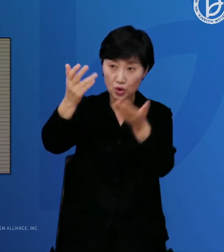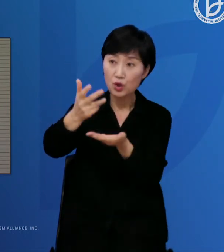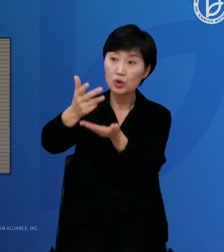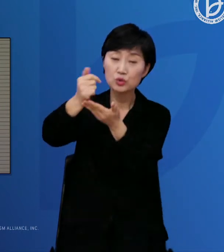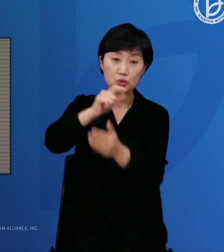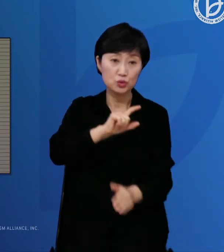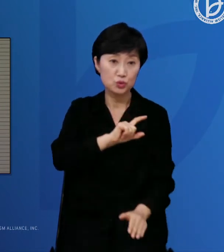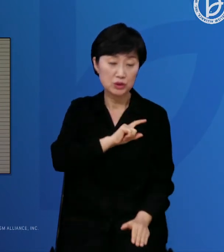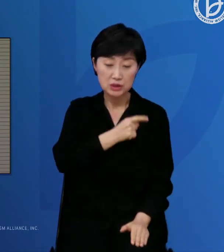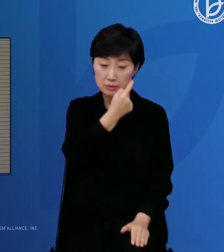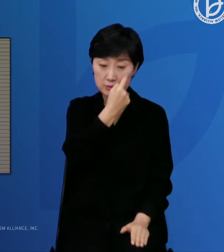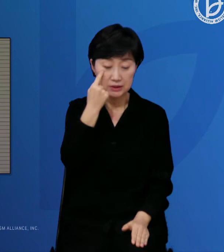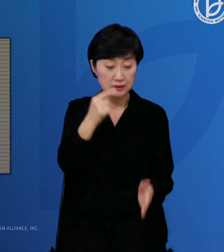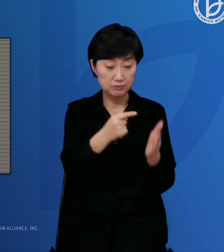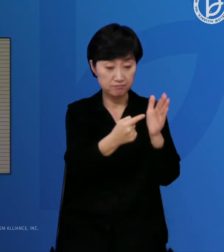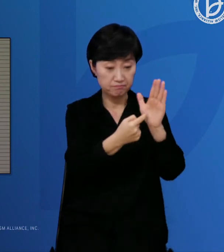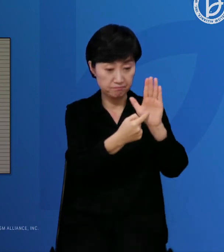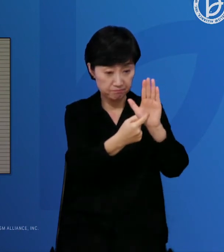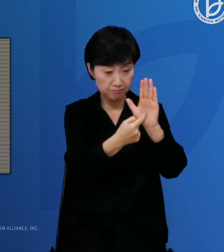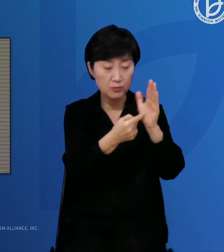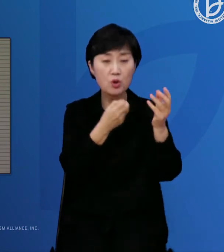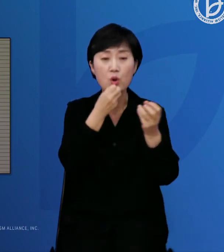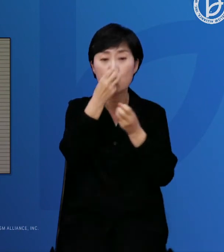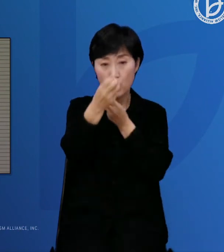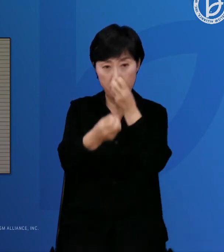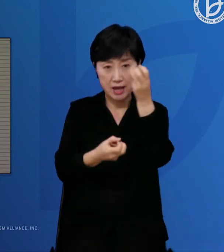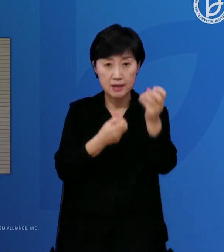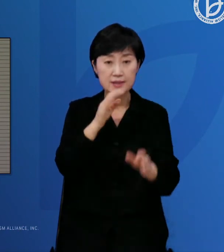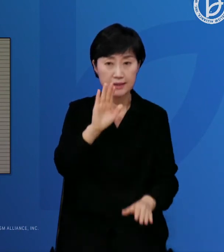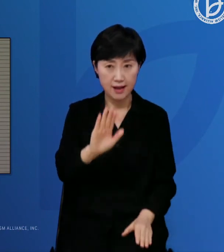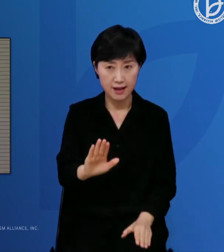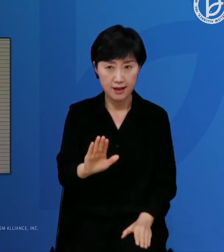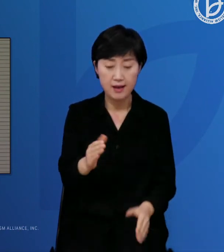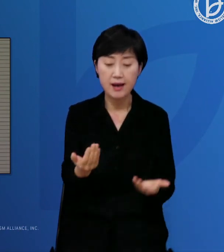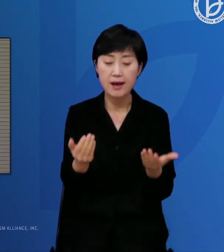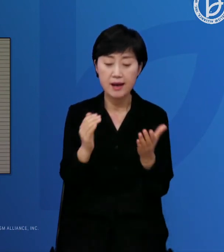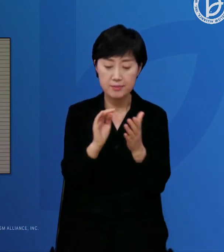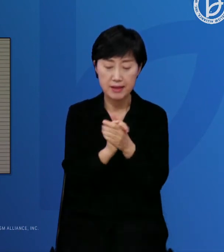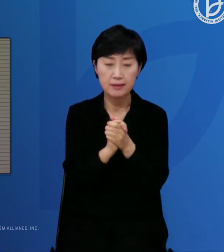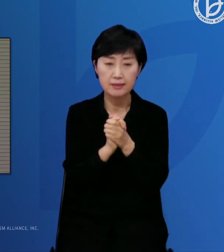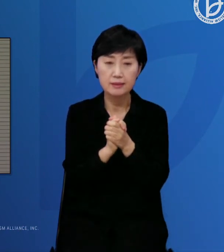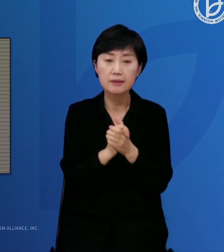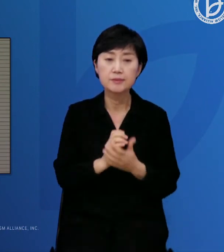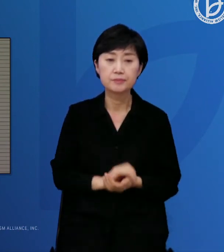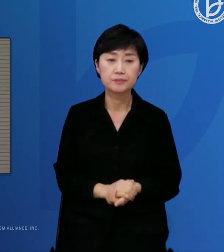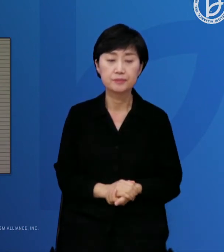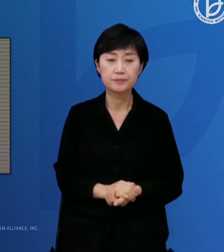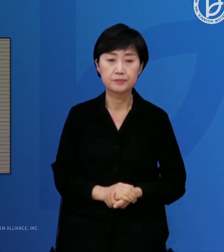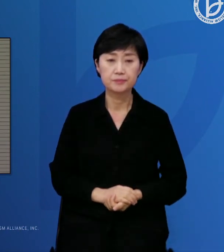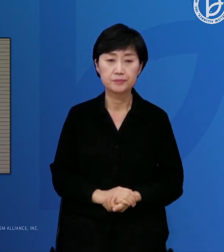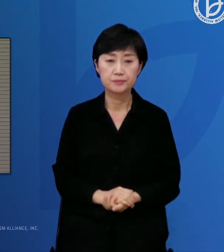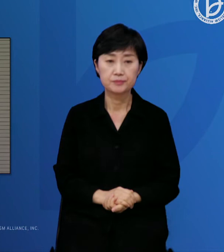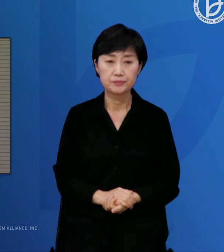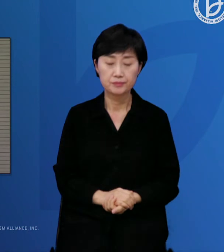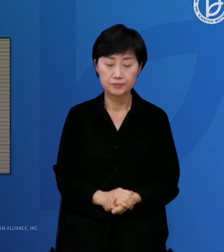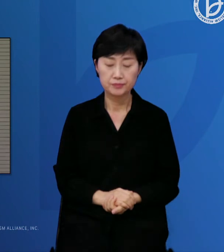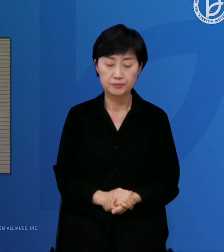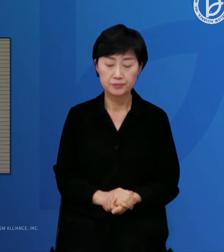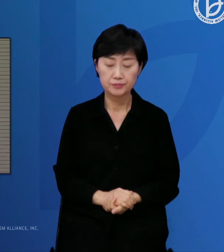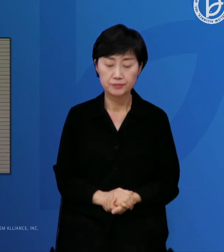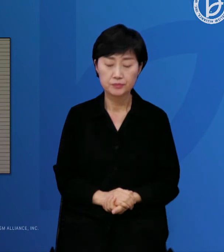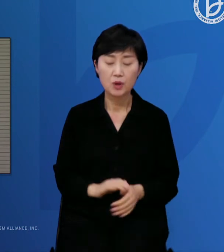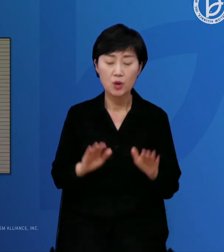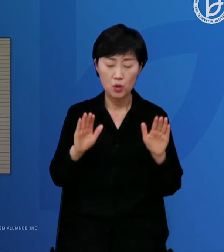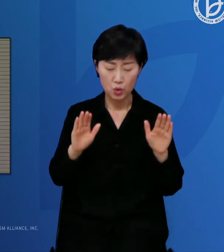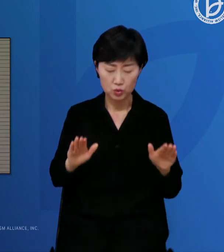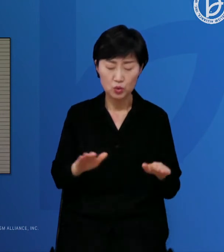입술의 열매니라. Through him, then, let us continually offer up a sacrifice of praise to God, that is, the fruit of lips that acknowledge his name. 오늘도